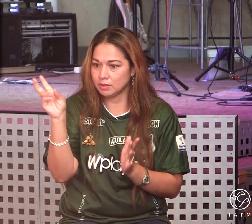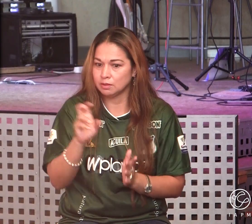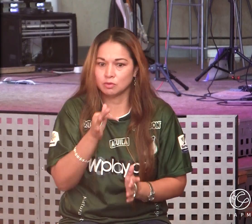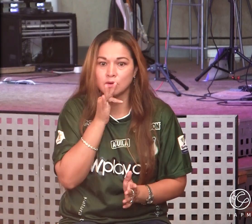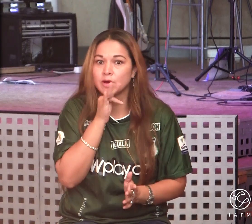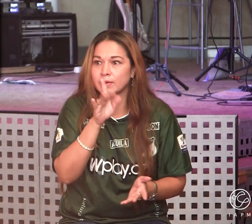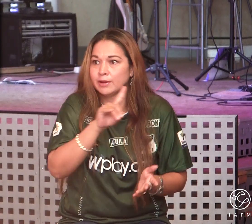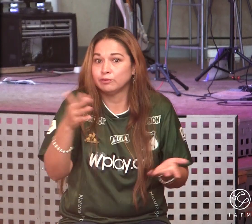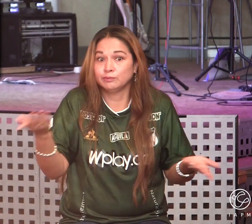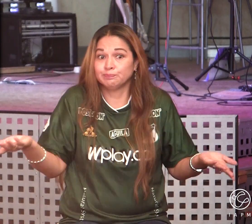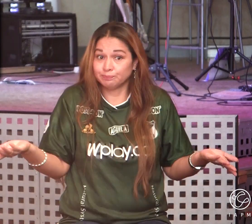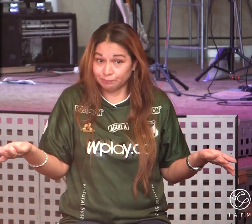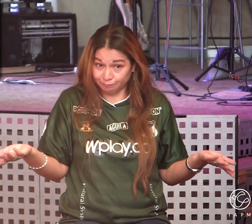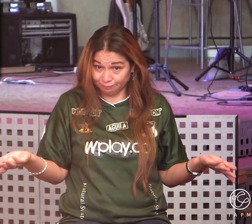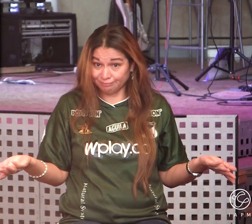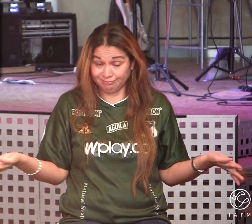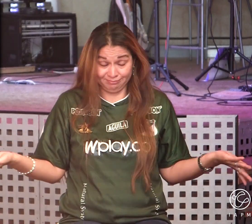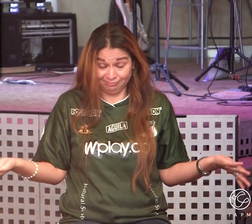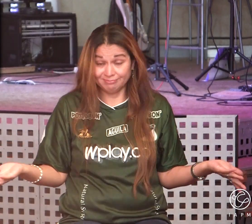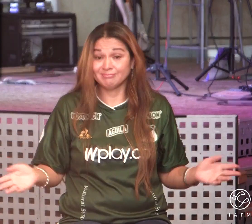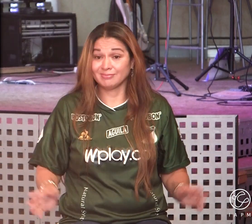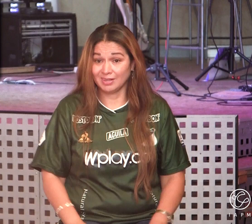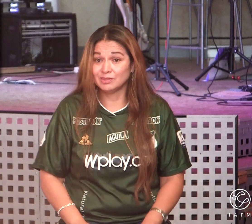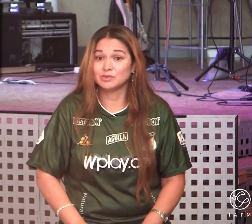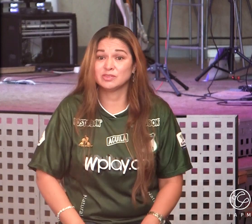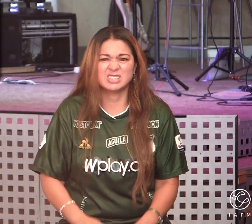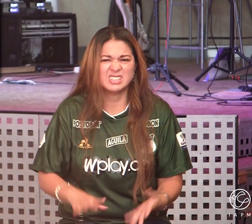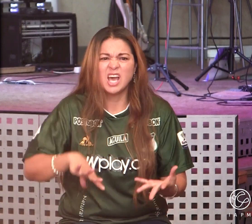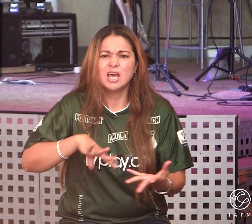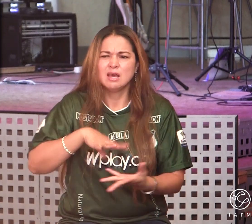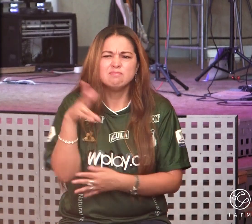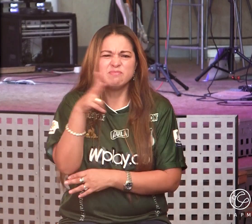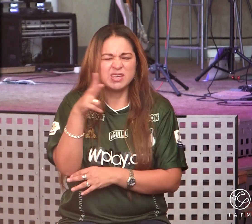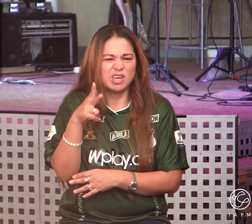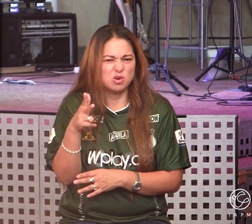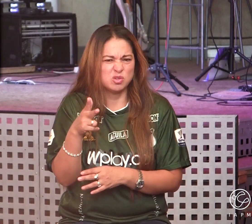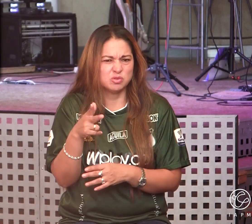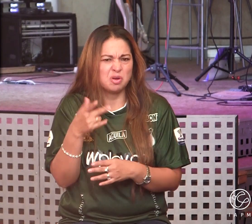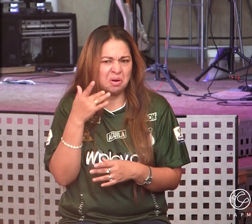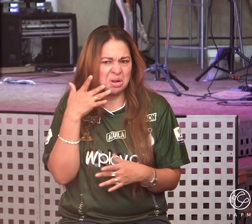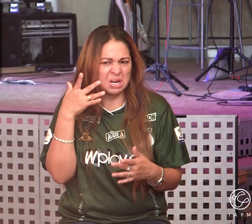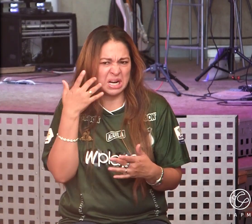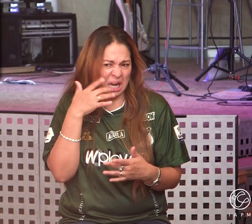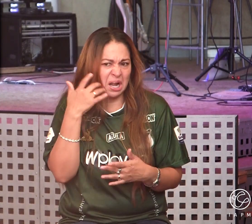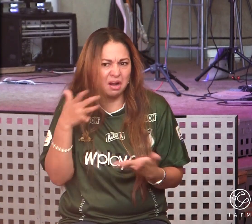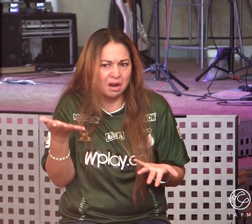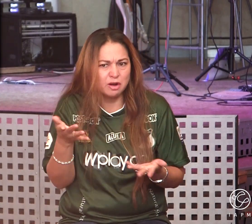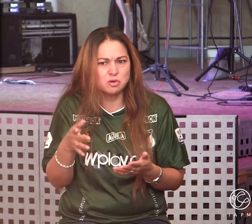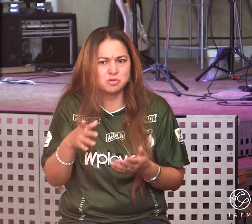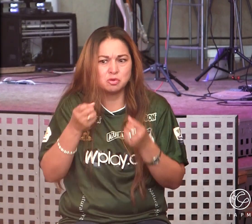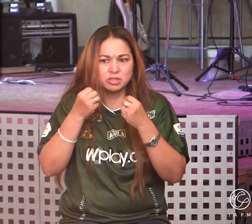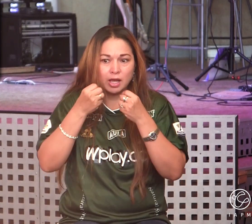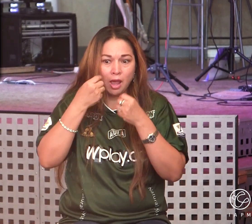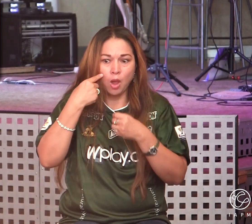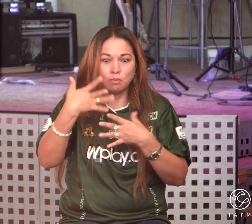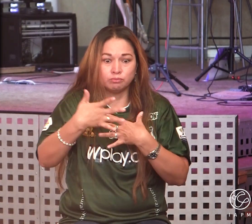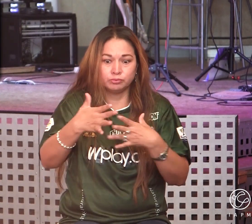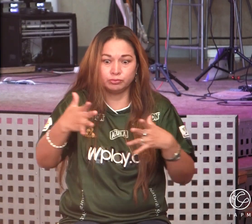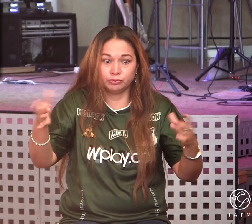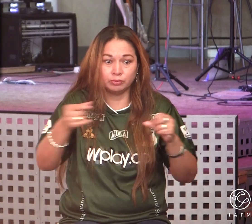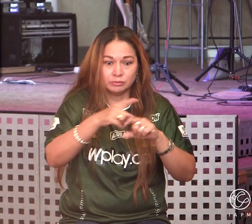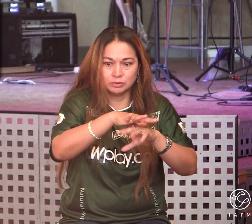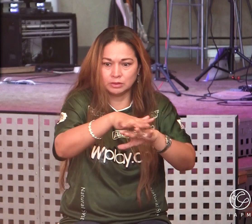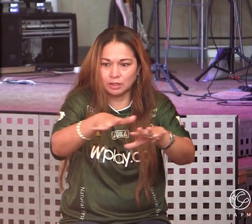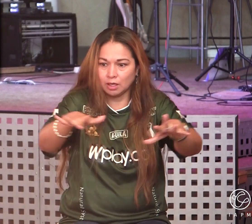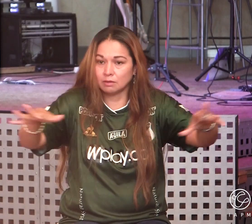que el Señor no tiene el mismo calendario. Ese mismo pastor de Estados Unidos después dijo que no, que